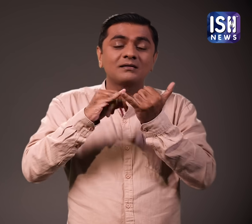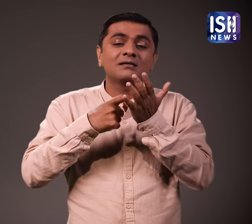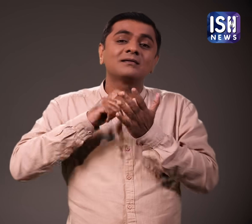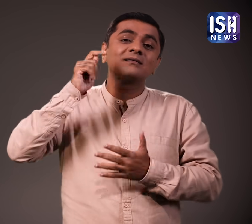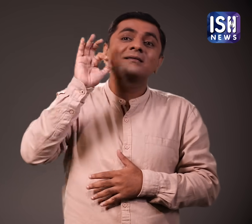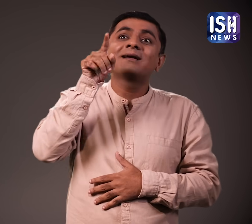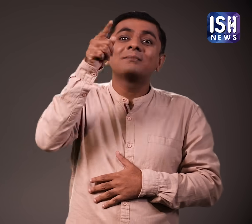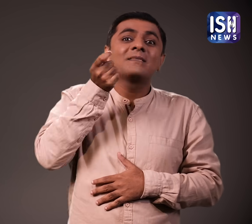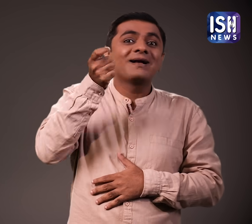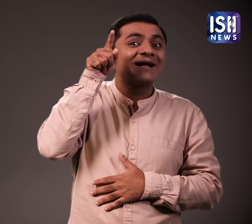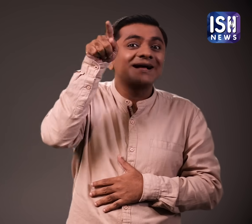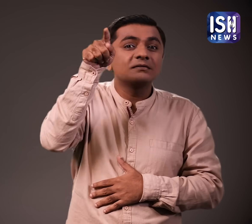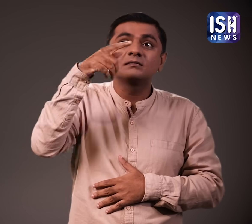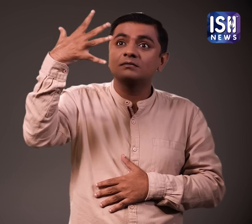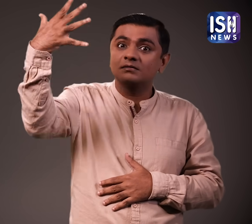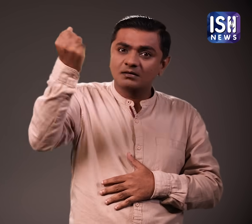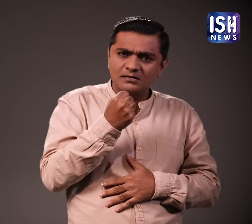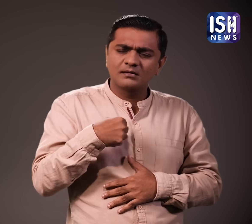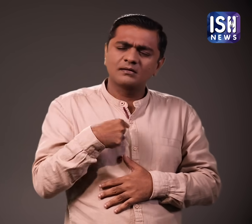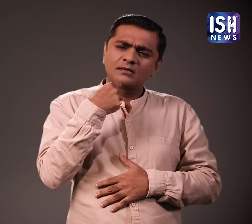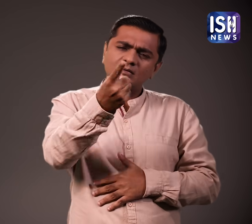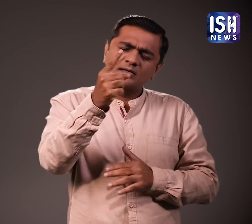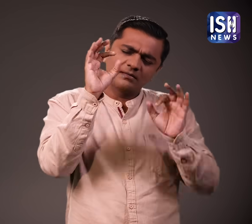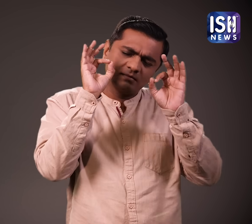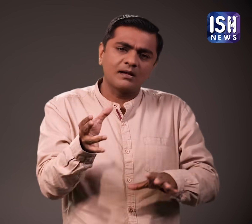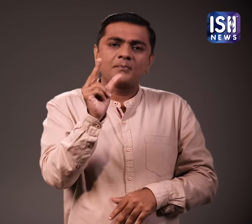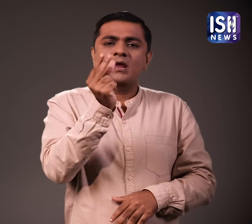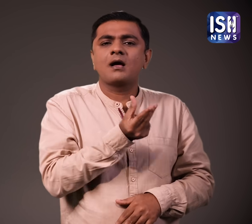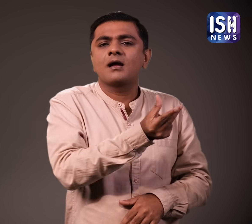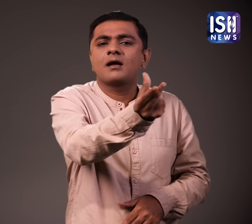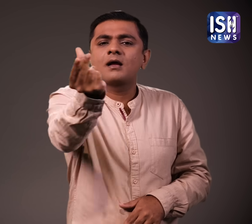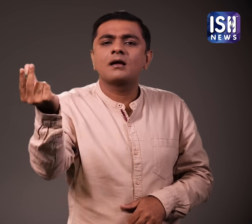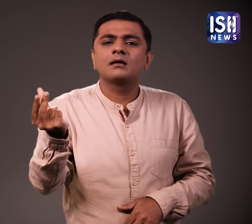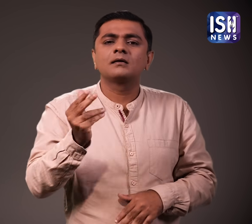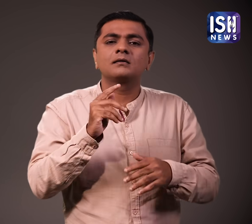तो आप सभी का मुव मीठा ज़रूर करवाओंगी।